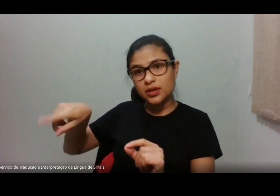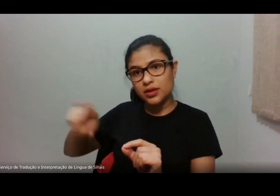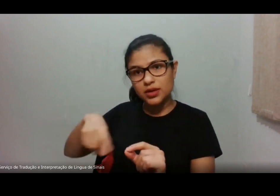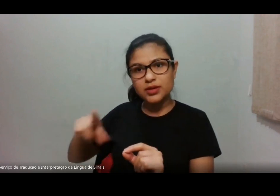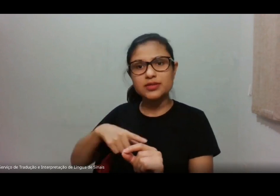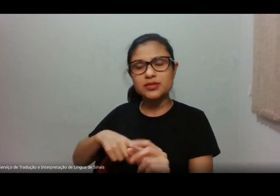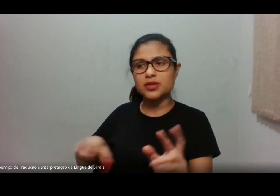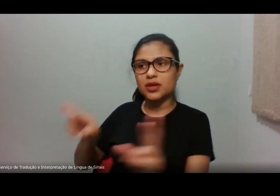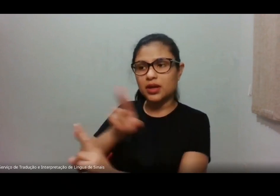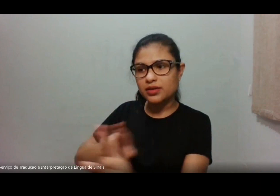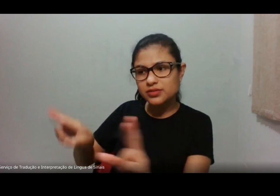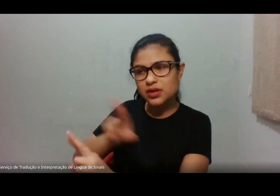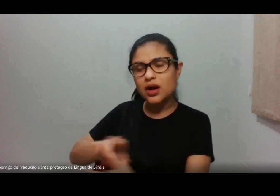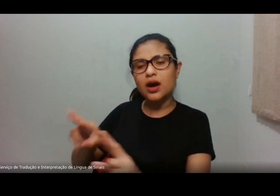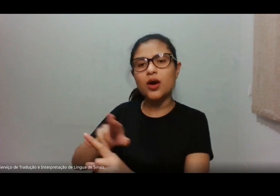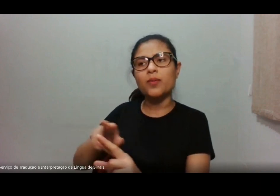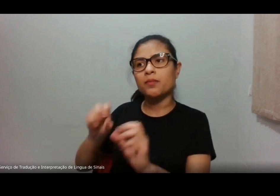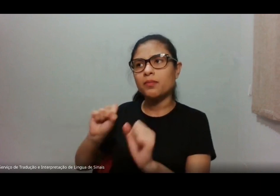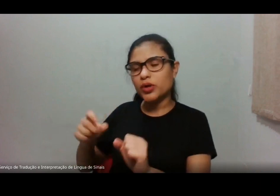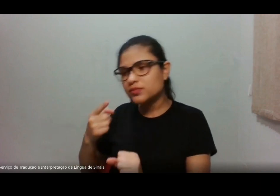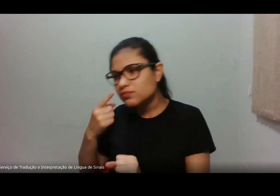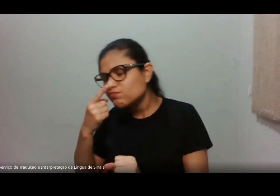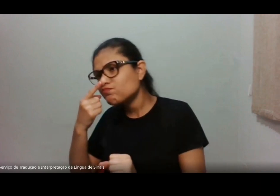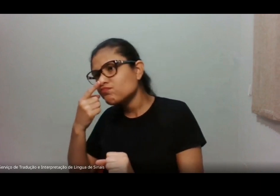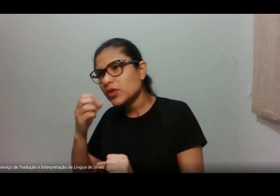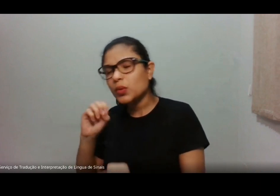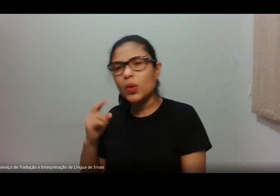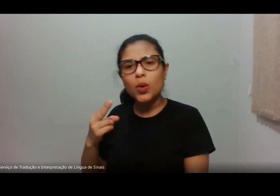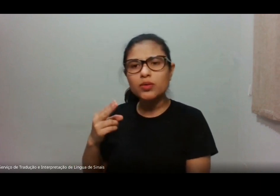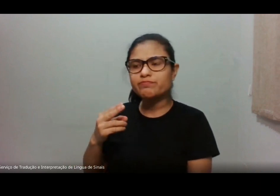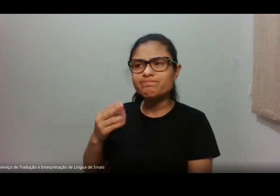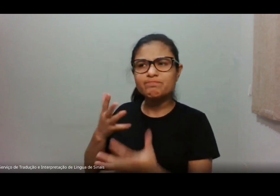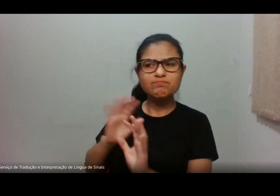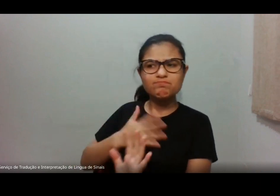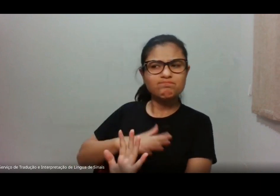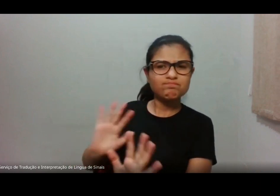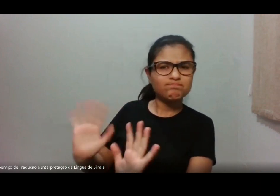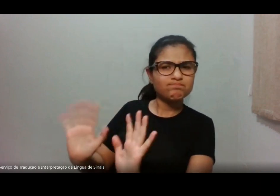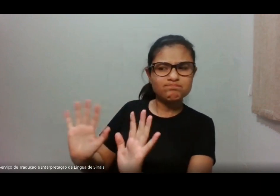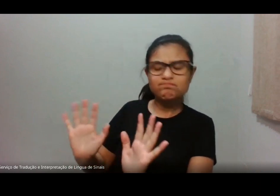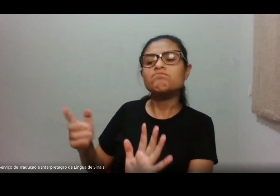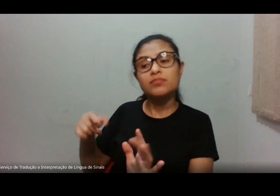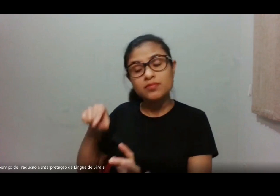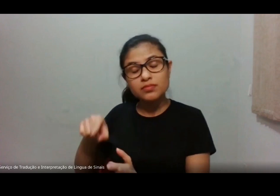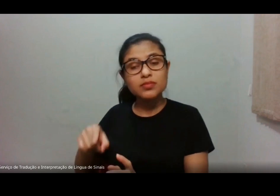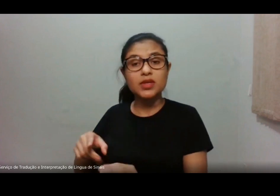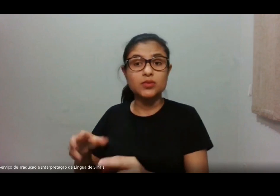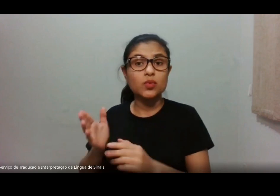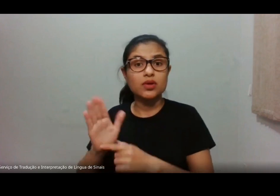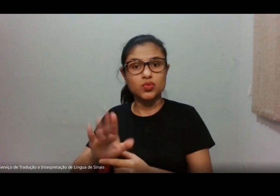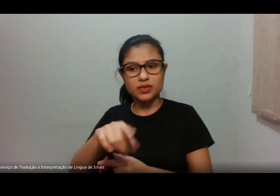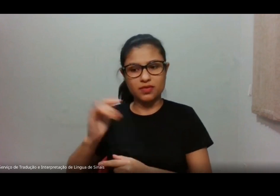com os quais poderá entreter relações de atração ou de rejeição, e que o ajudarão, durante a